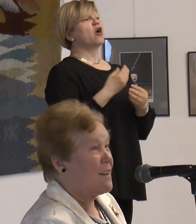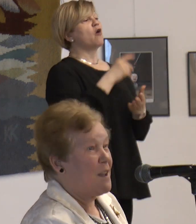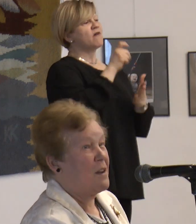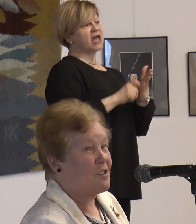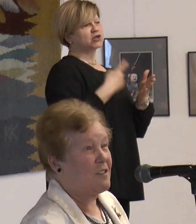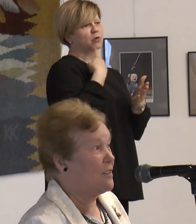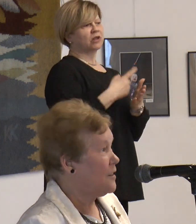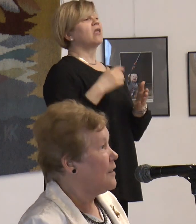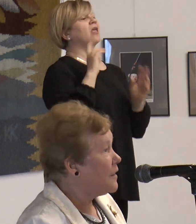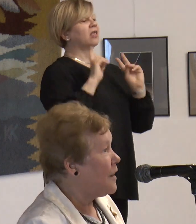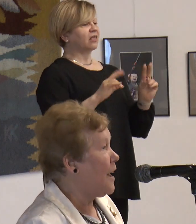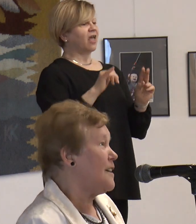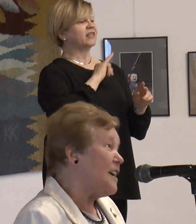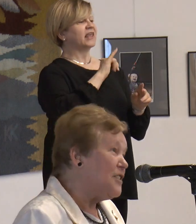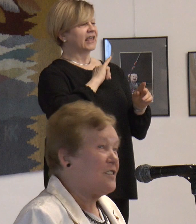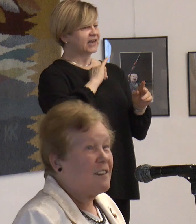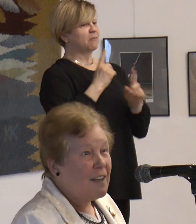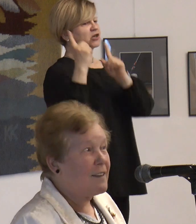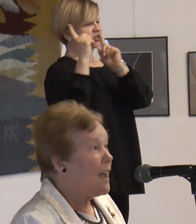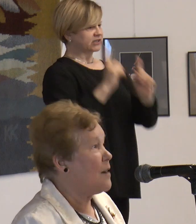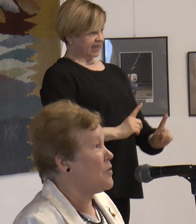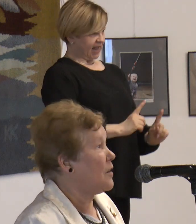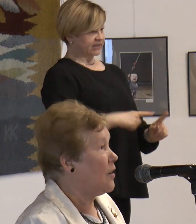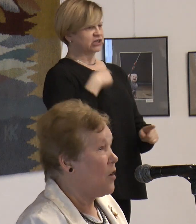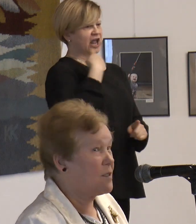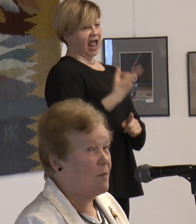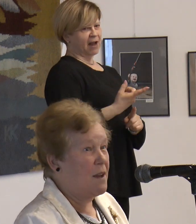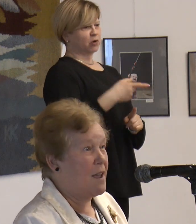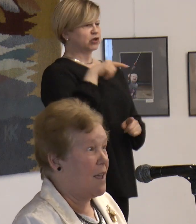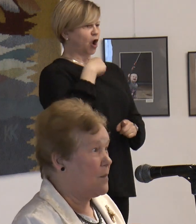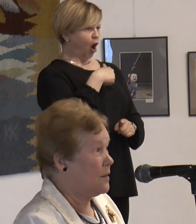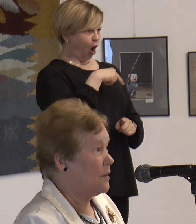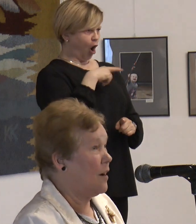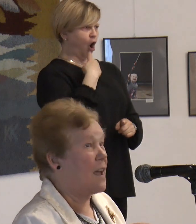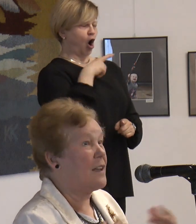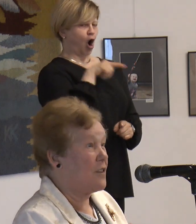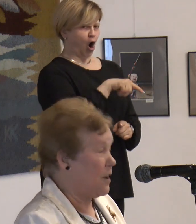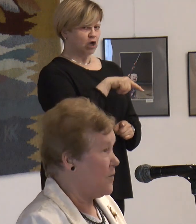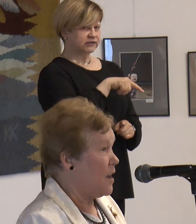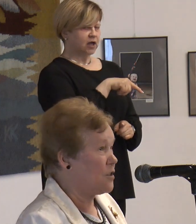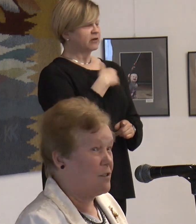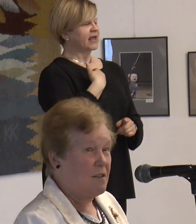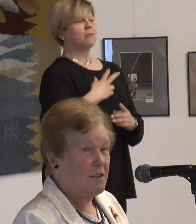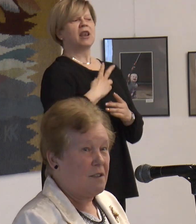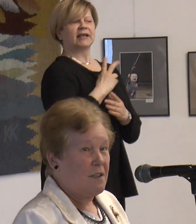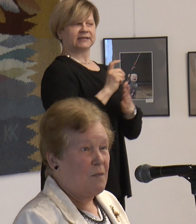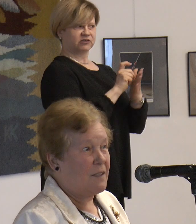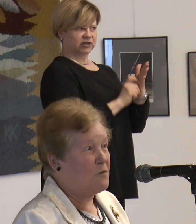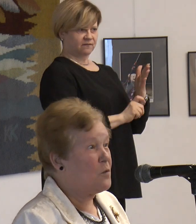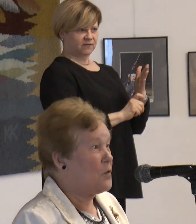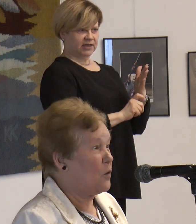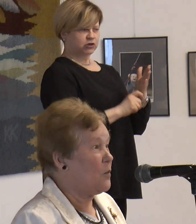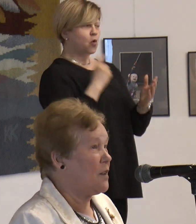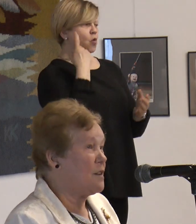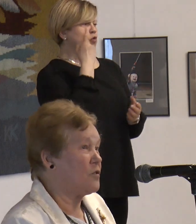igen, érdemes kiállni és elmondani azt, ami nekem a legkedvesebb vers. Mert